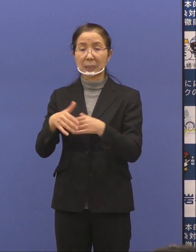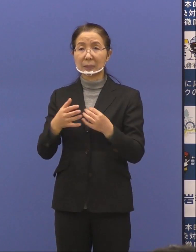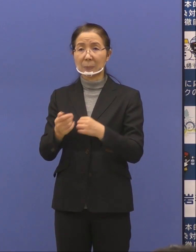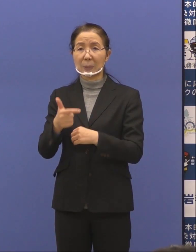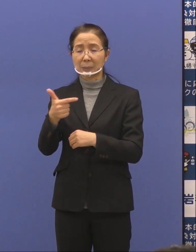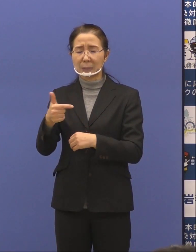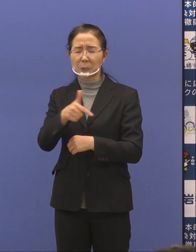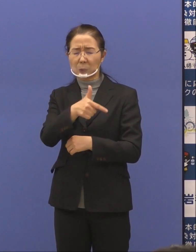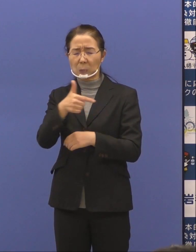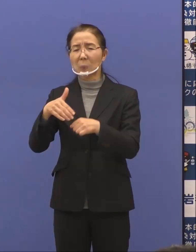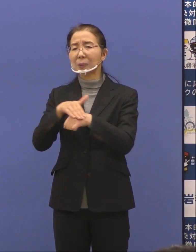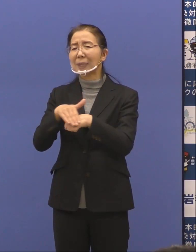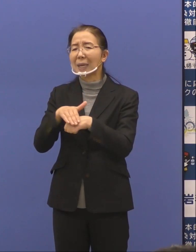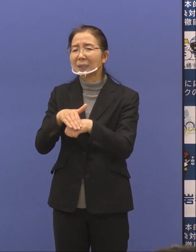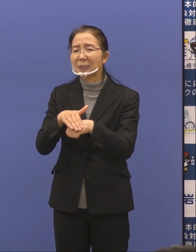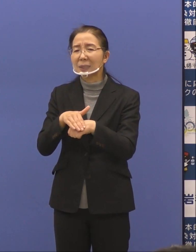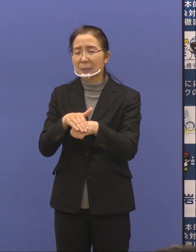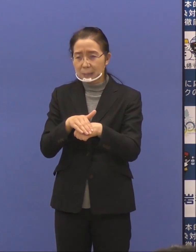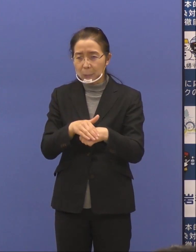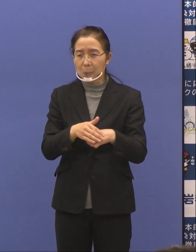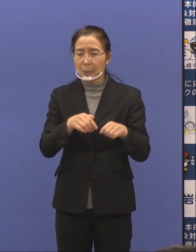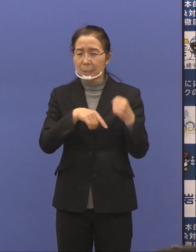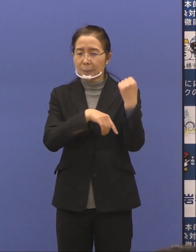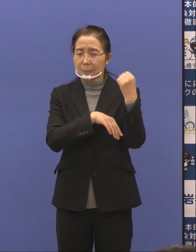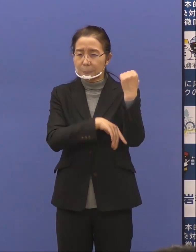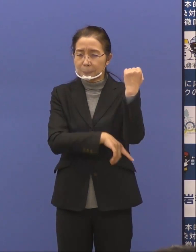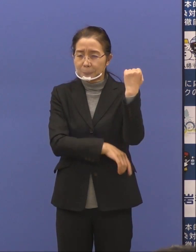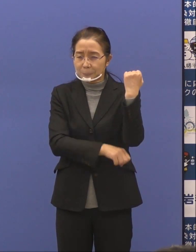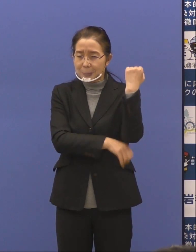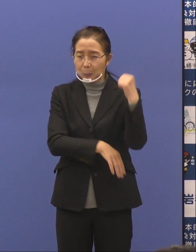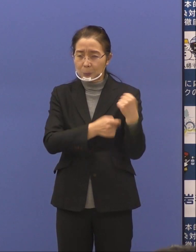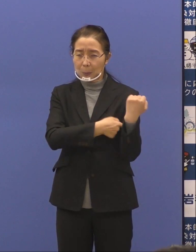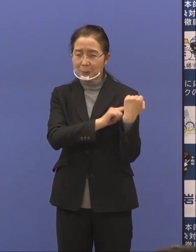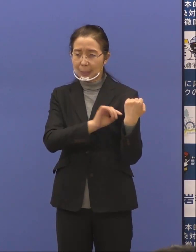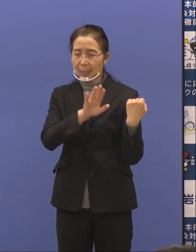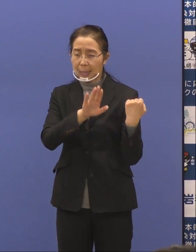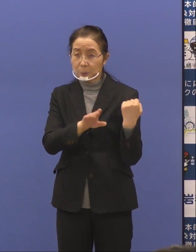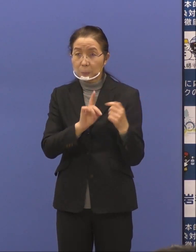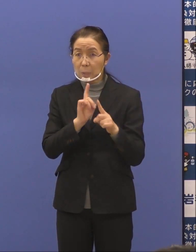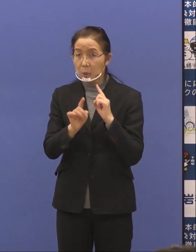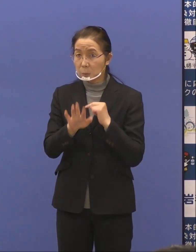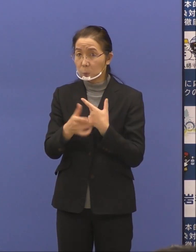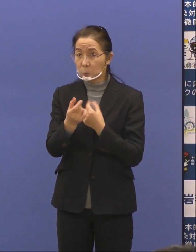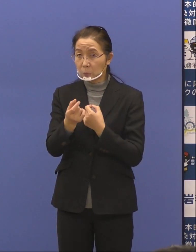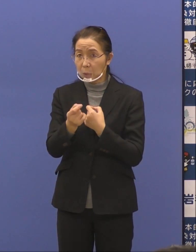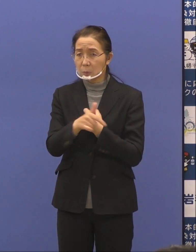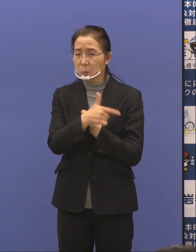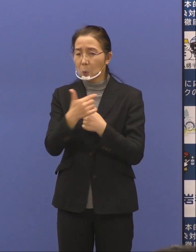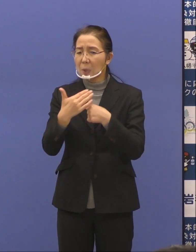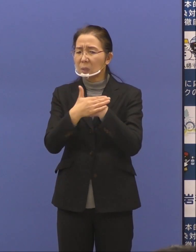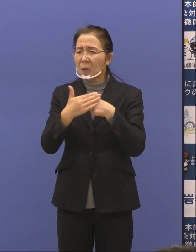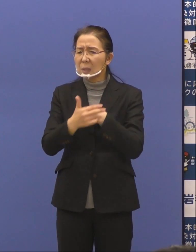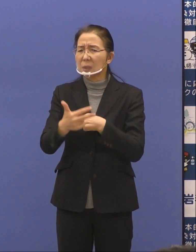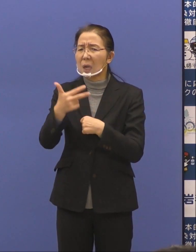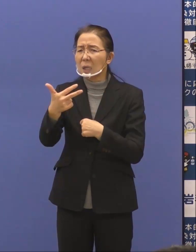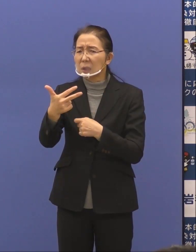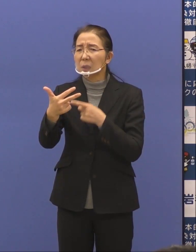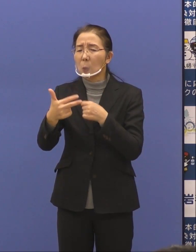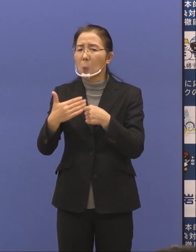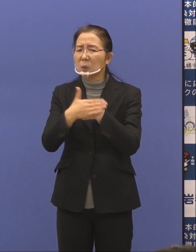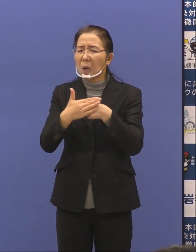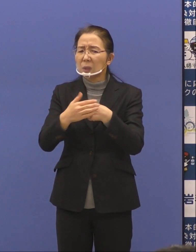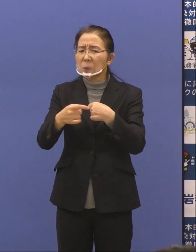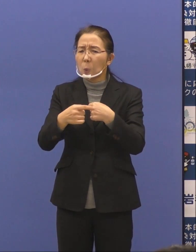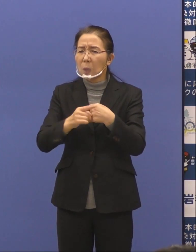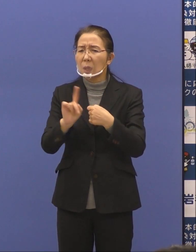常に大事な市で潜在力もあるというお話がありましたけど、その非常に大事な市っていうのはどういう